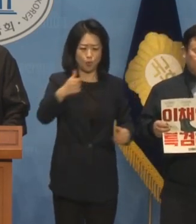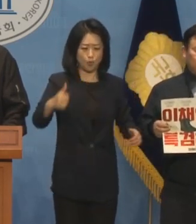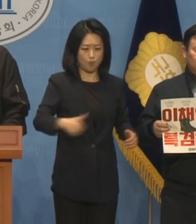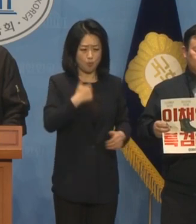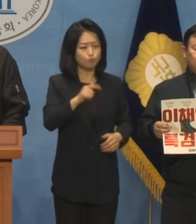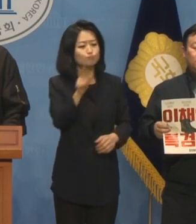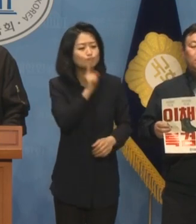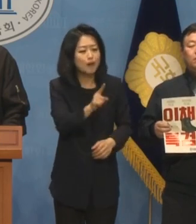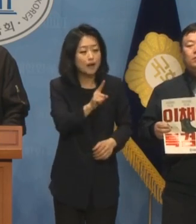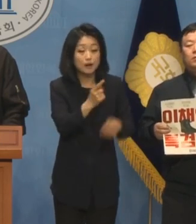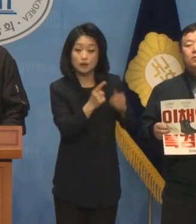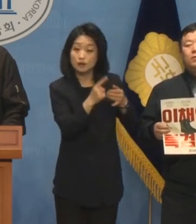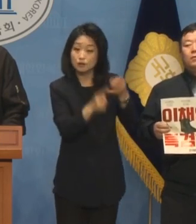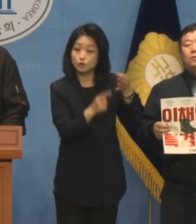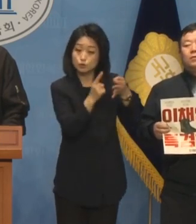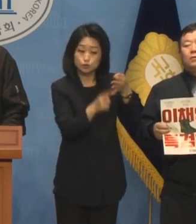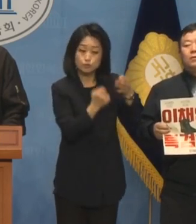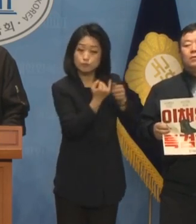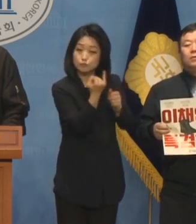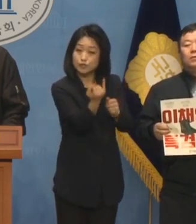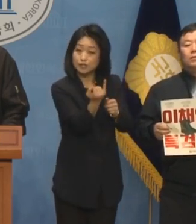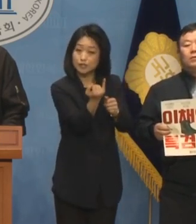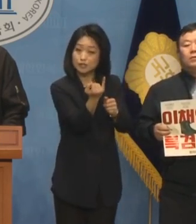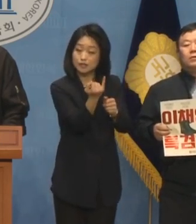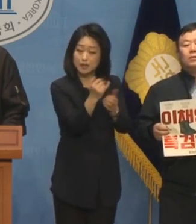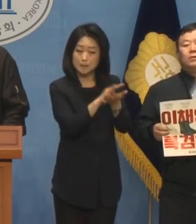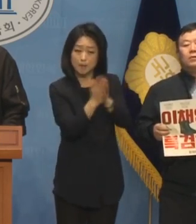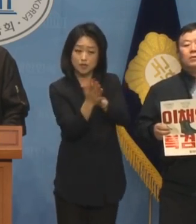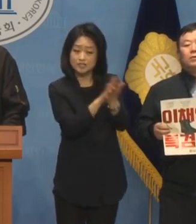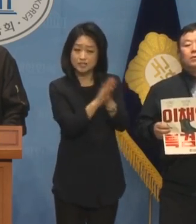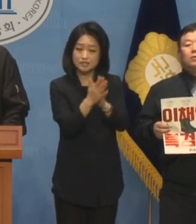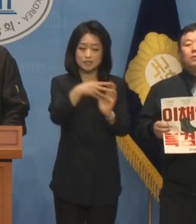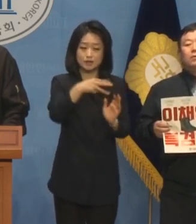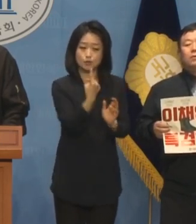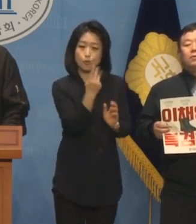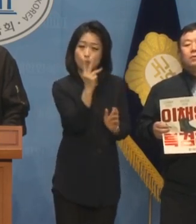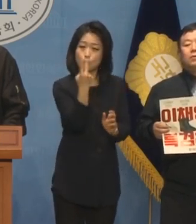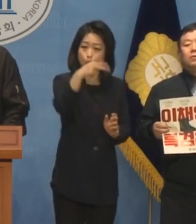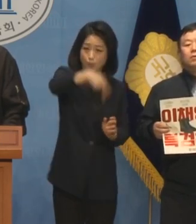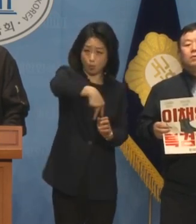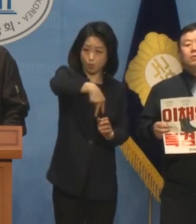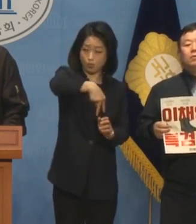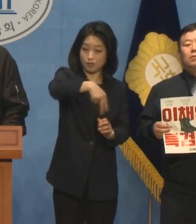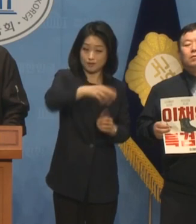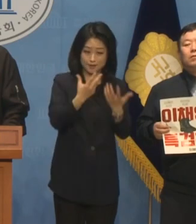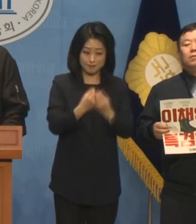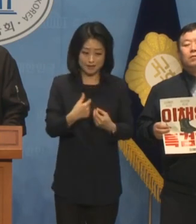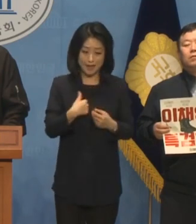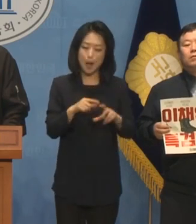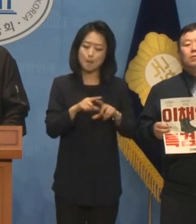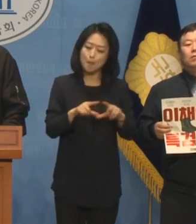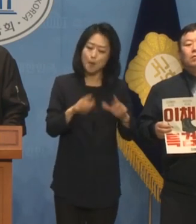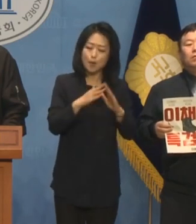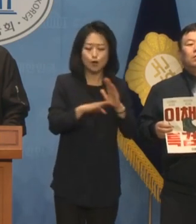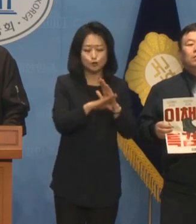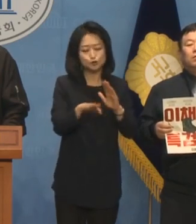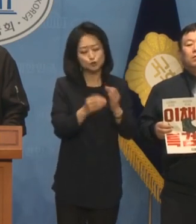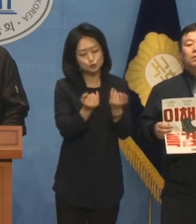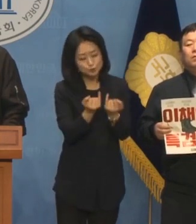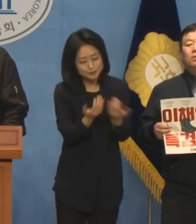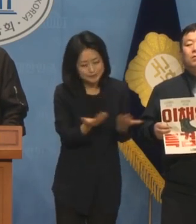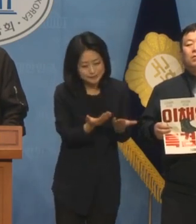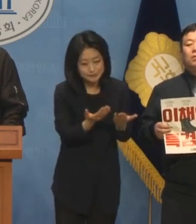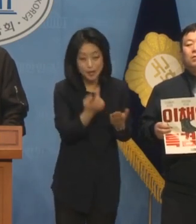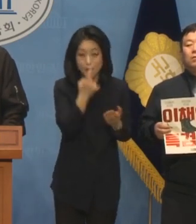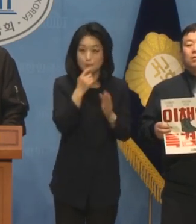대통령 부인인 김건희 여사는 변신 로봇입니까 본인이 유리할 때는 평범한 주부가 되었다가 또